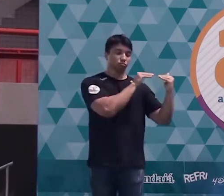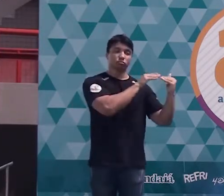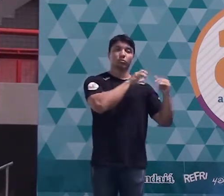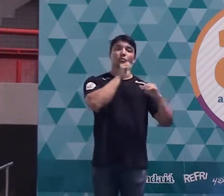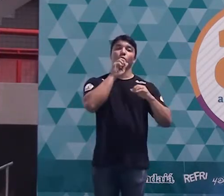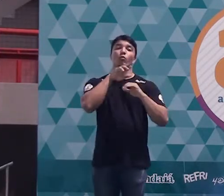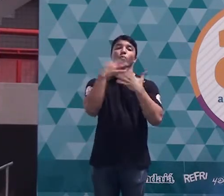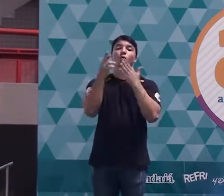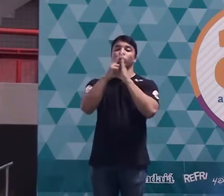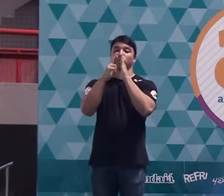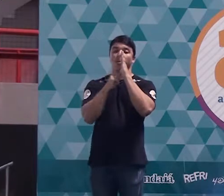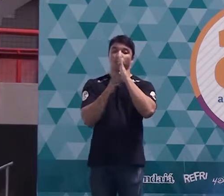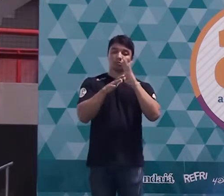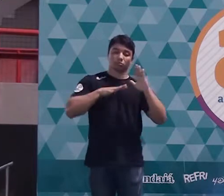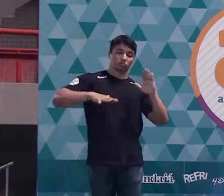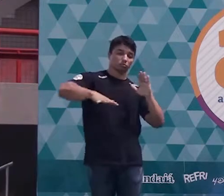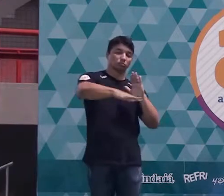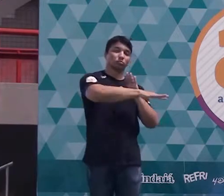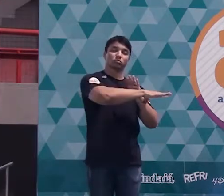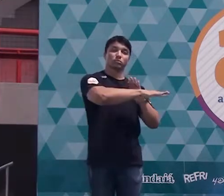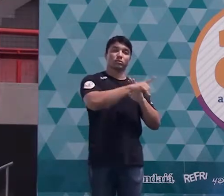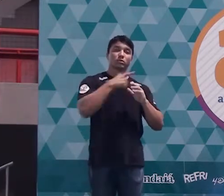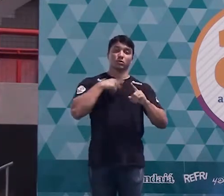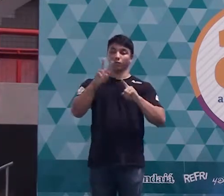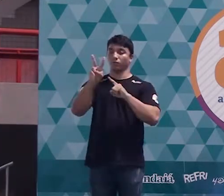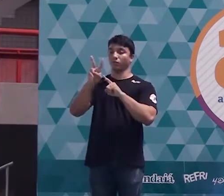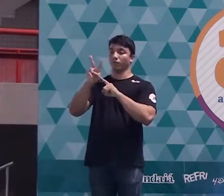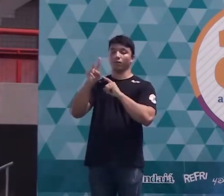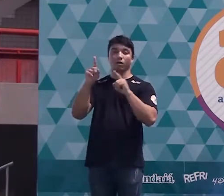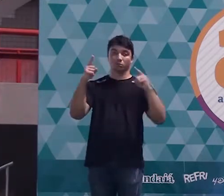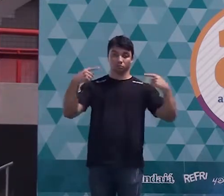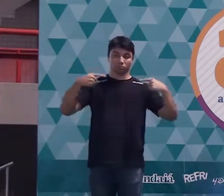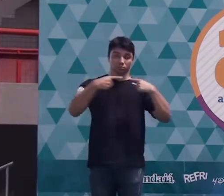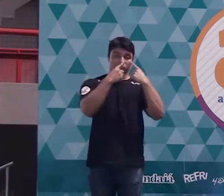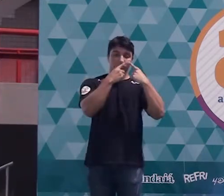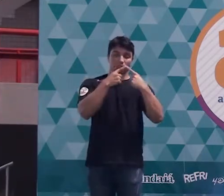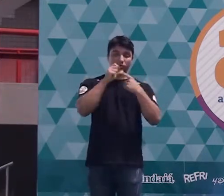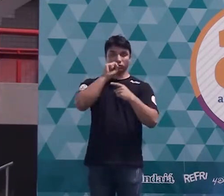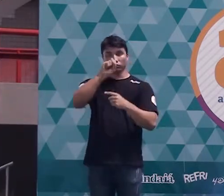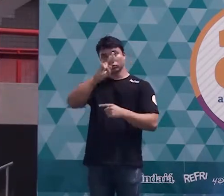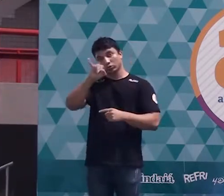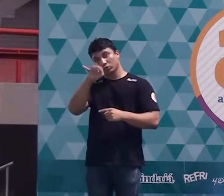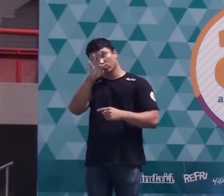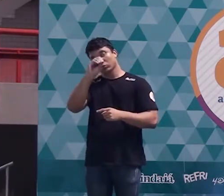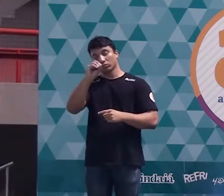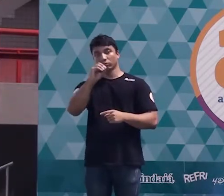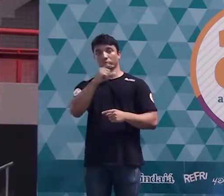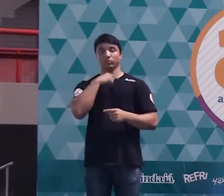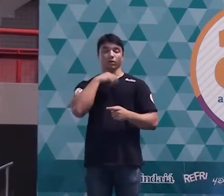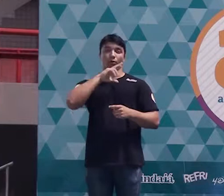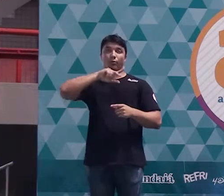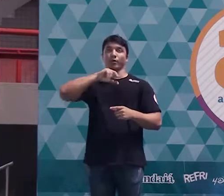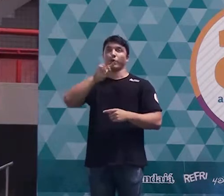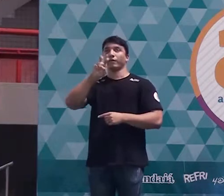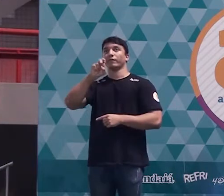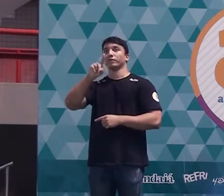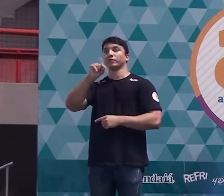da concordância verbal? O verbo concorda com o sujeito. Então não é vende-se casa, é para